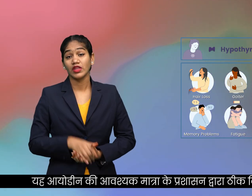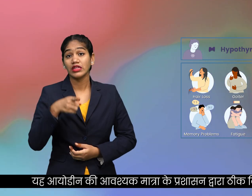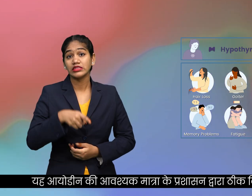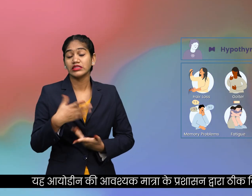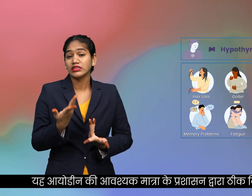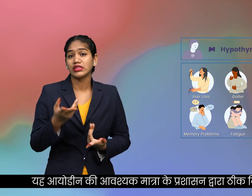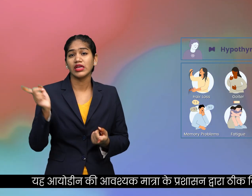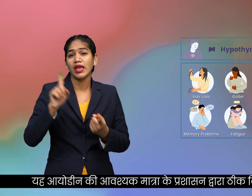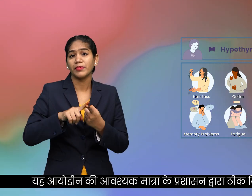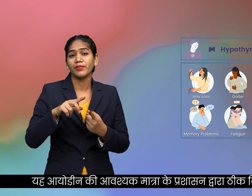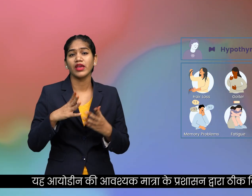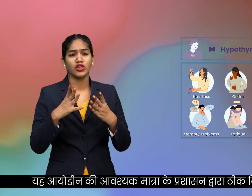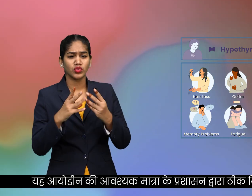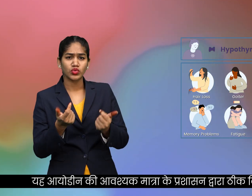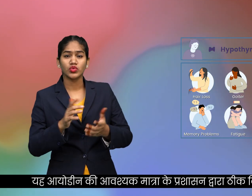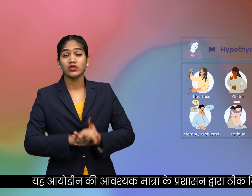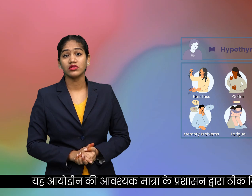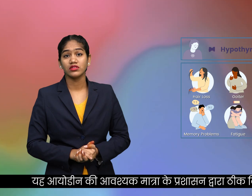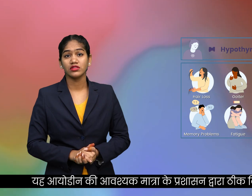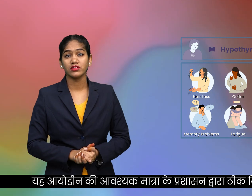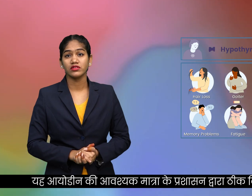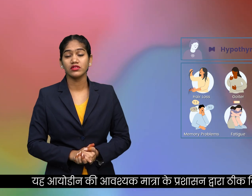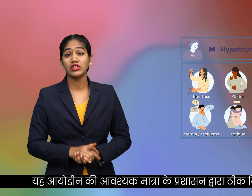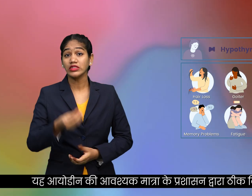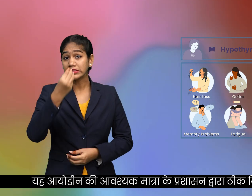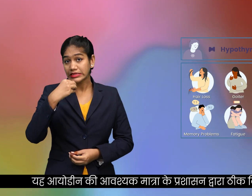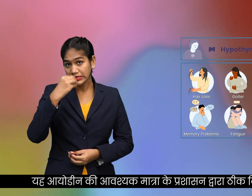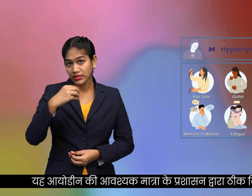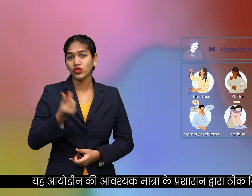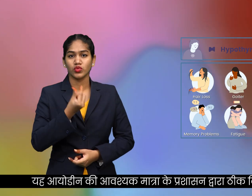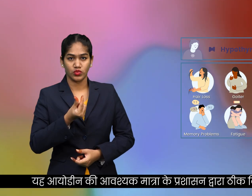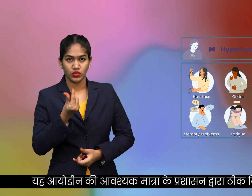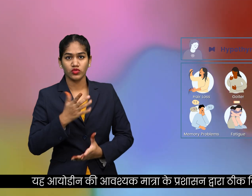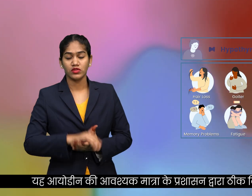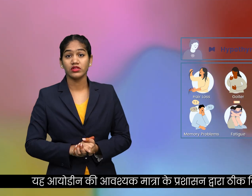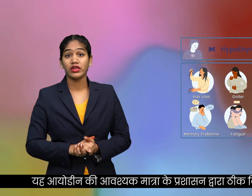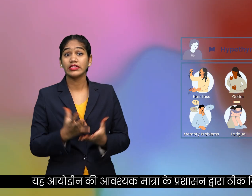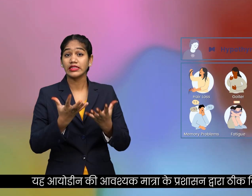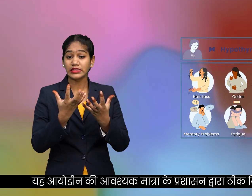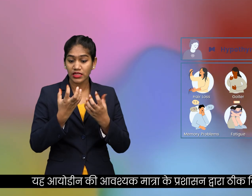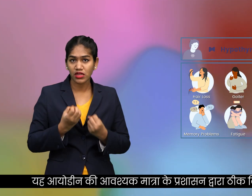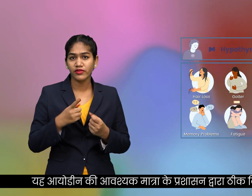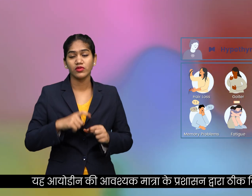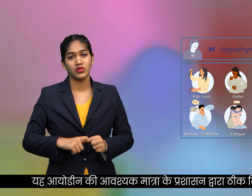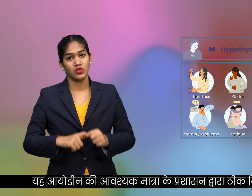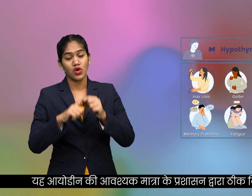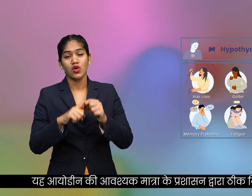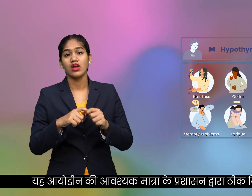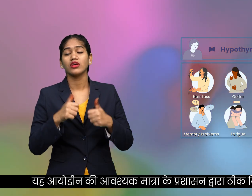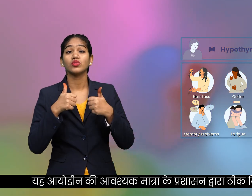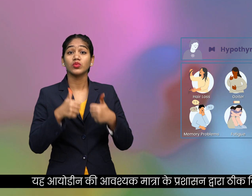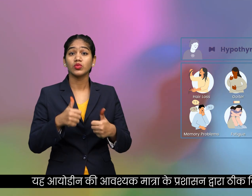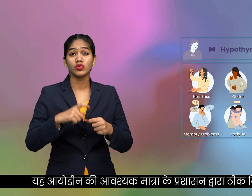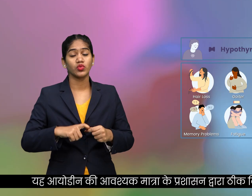यह आयोडीन की आवश्यकता मात्रा में प्राशन द्वारा ठीक किया जा सकता